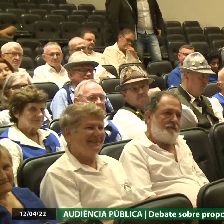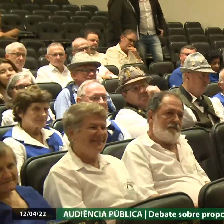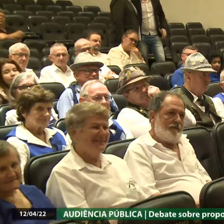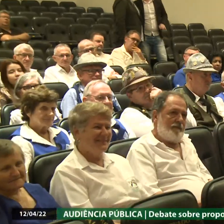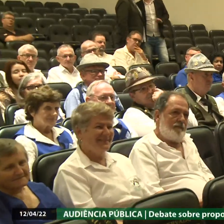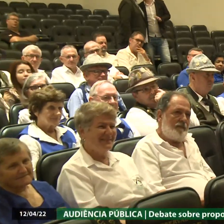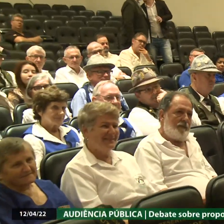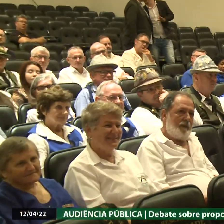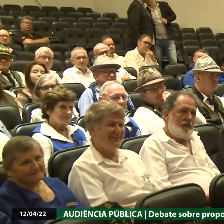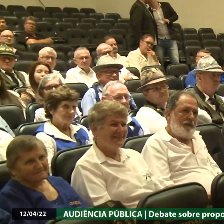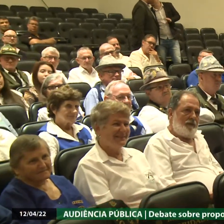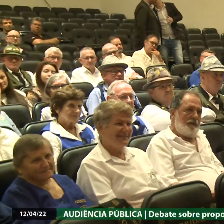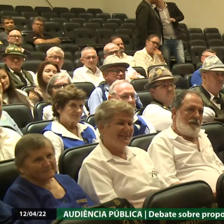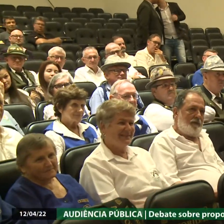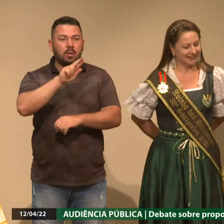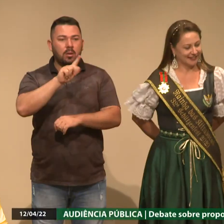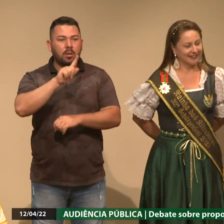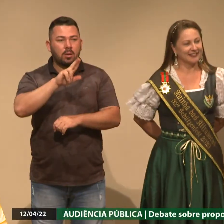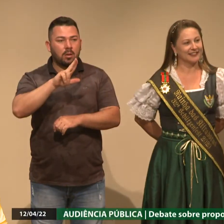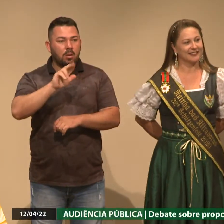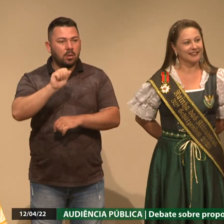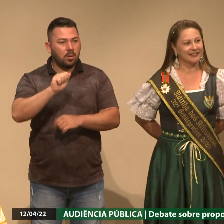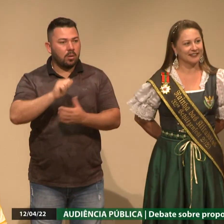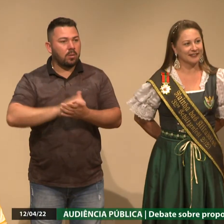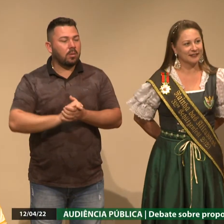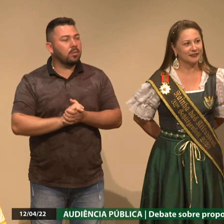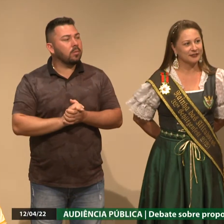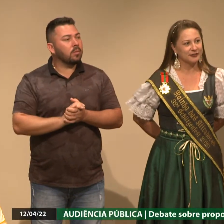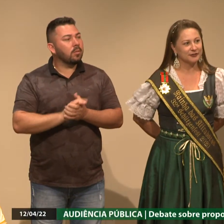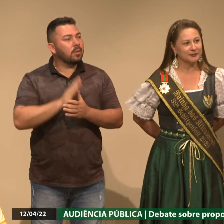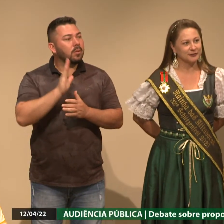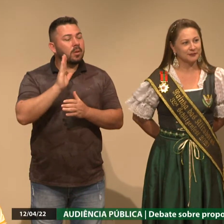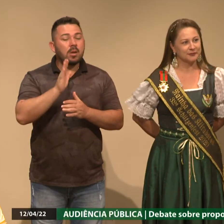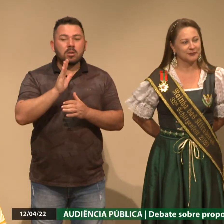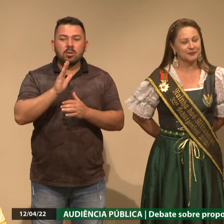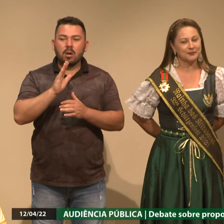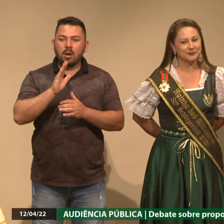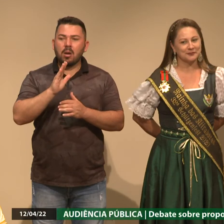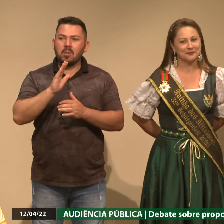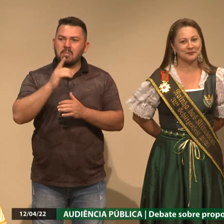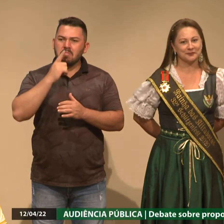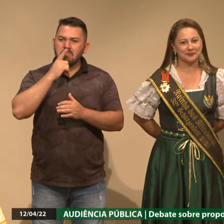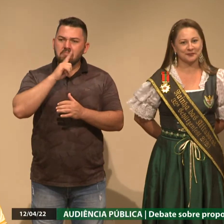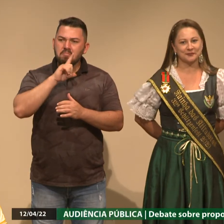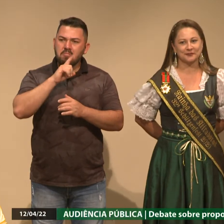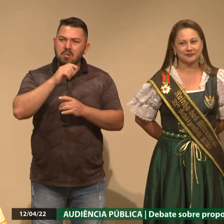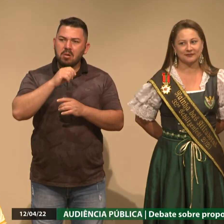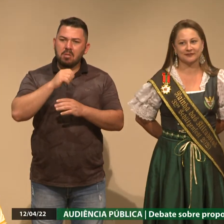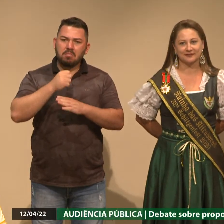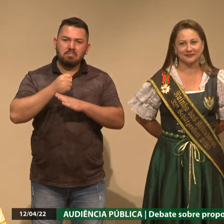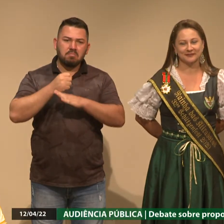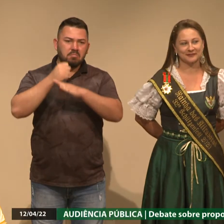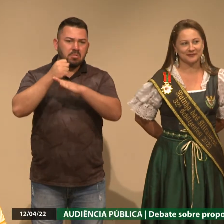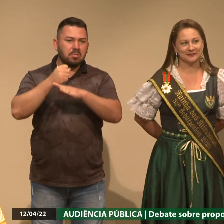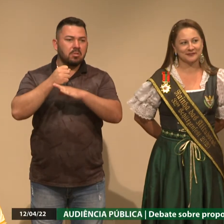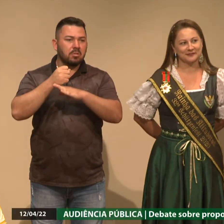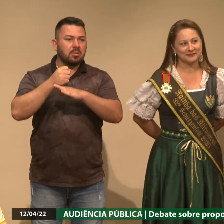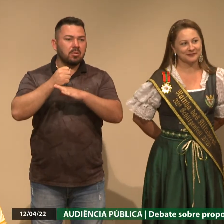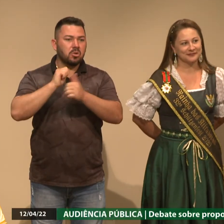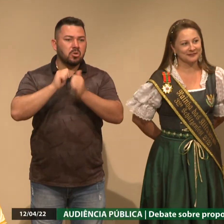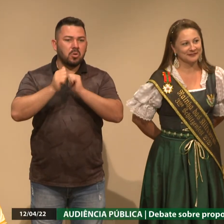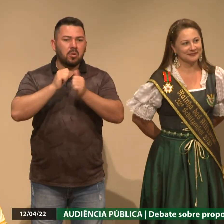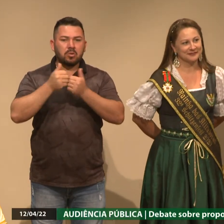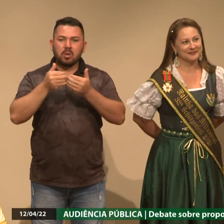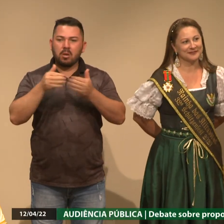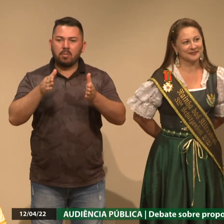Jaraguá do Sul Nova e senhores já foi campeão geral dos jogos abertos de Santa Catarina